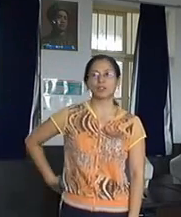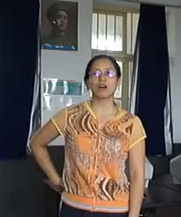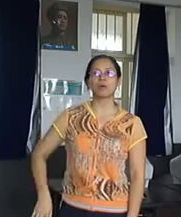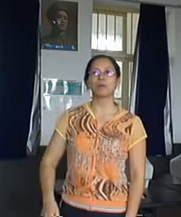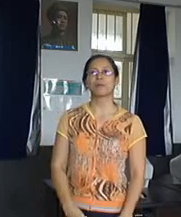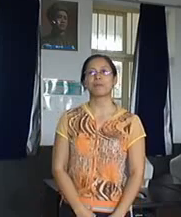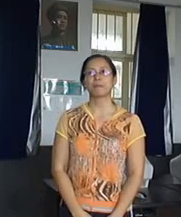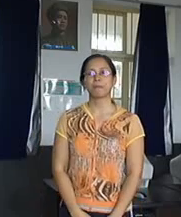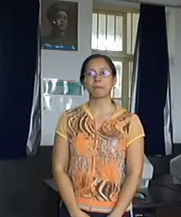风雨之后，